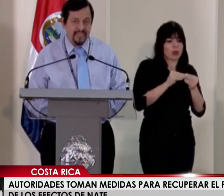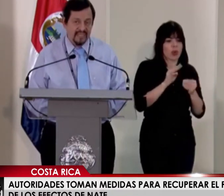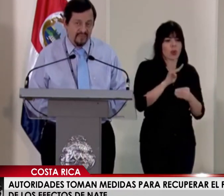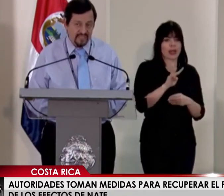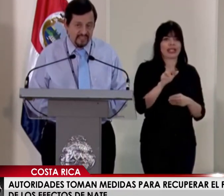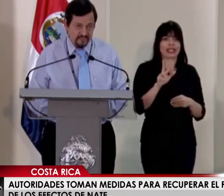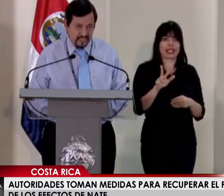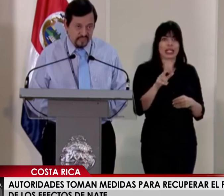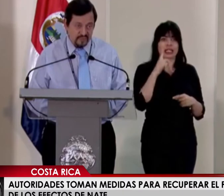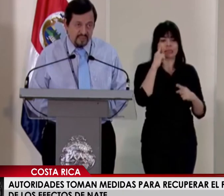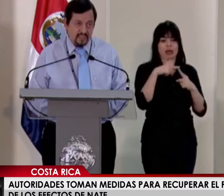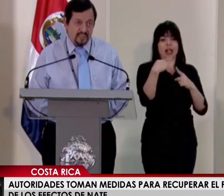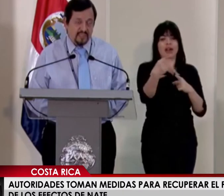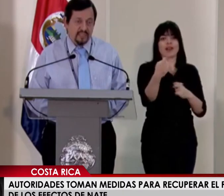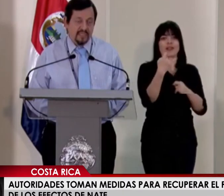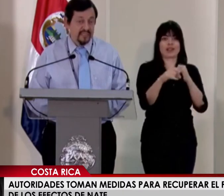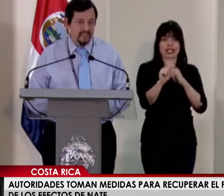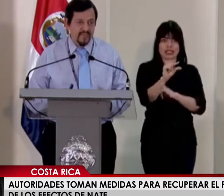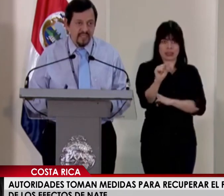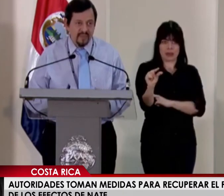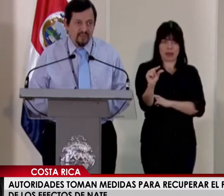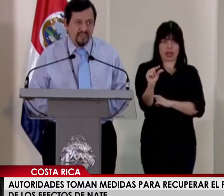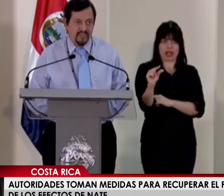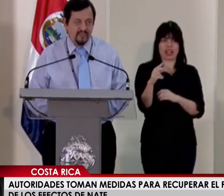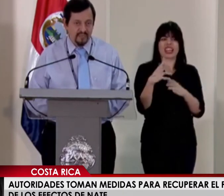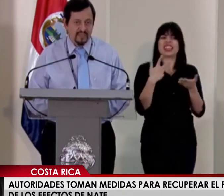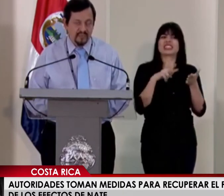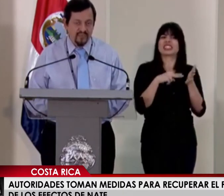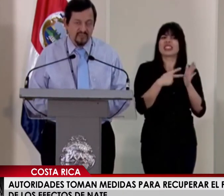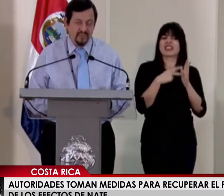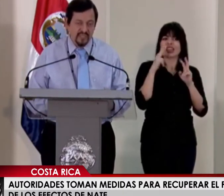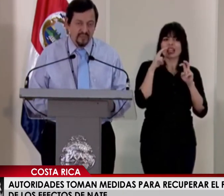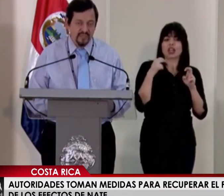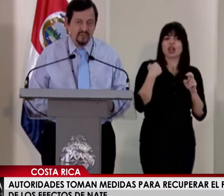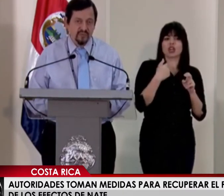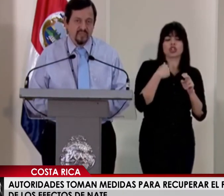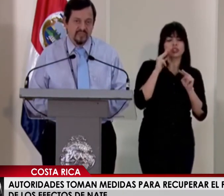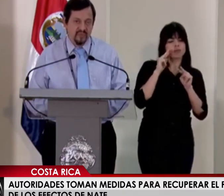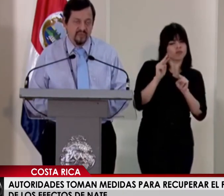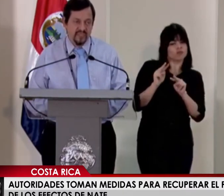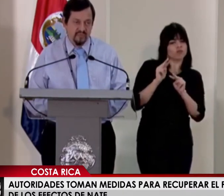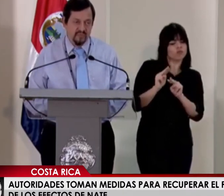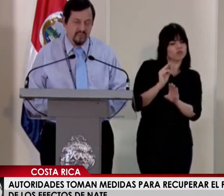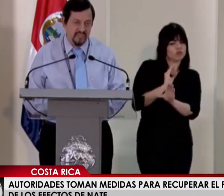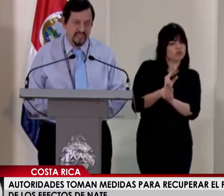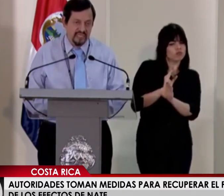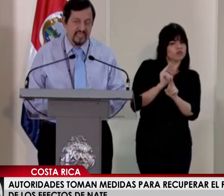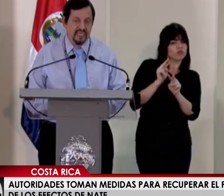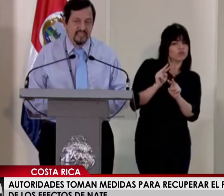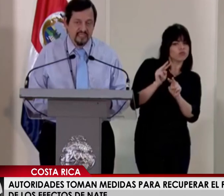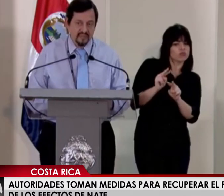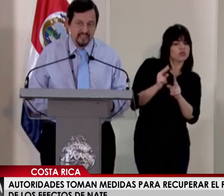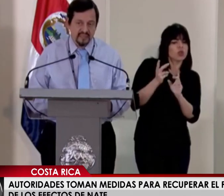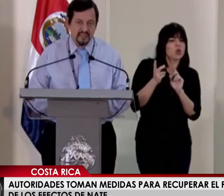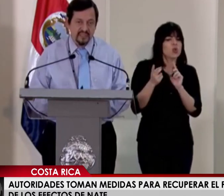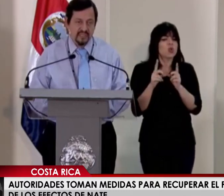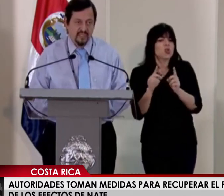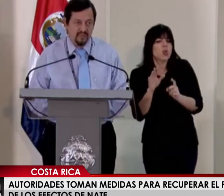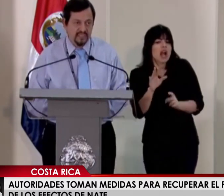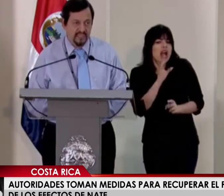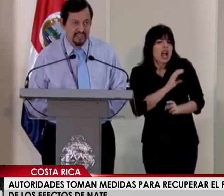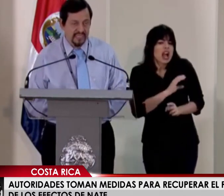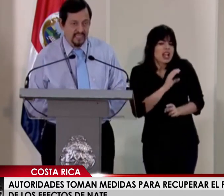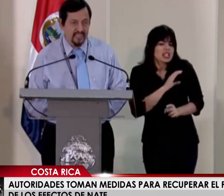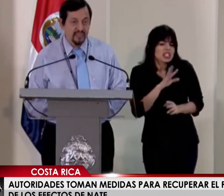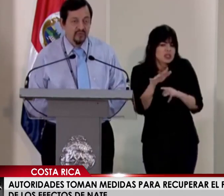para el fin de semana. ¿Qué significa valorar? Bueno, le estamos dando un seguimiento, vamos a ver qué características la